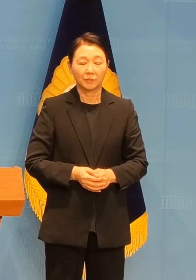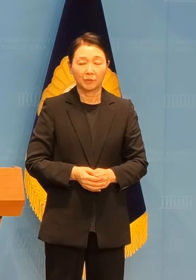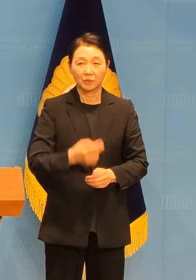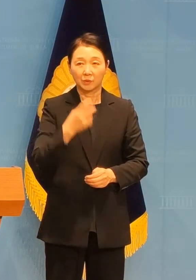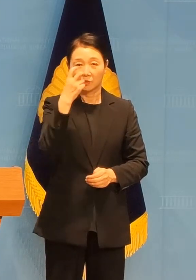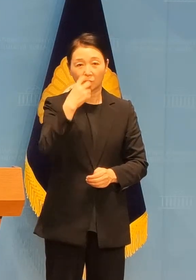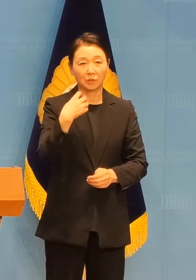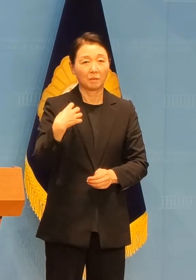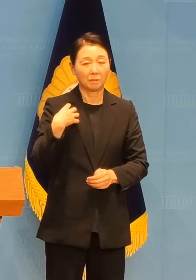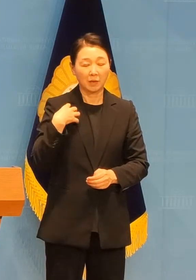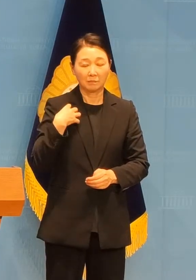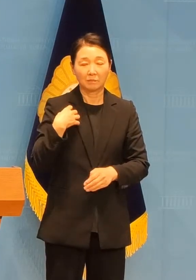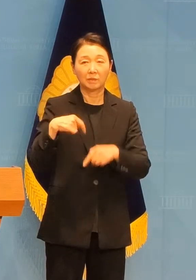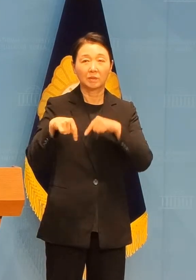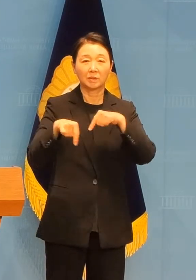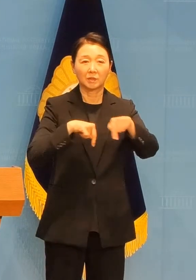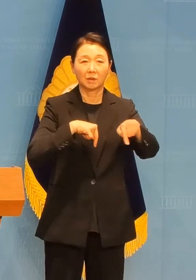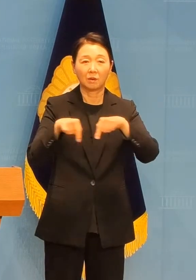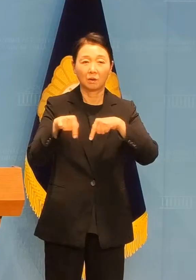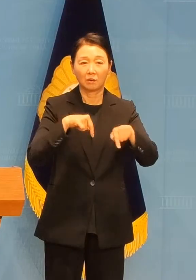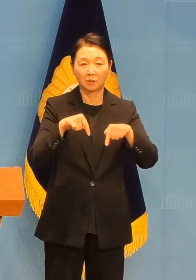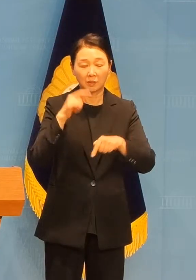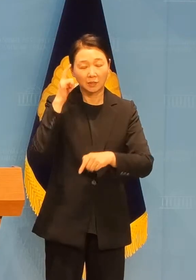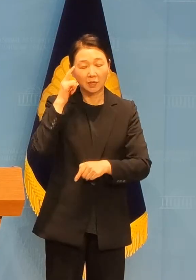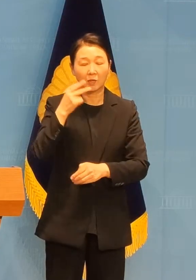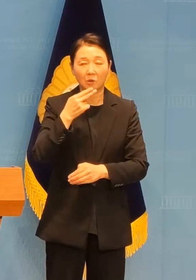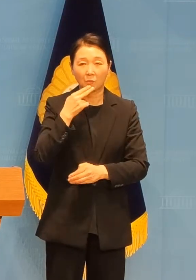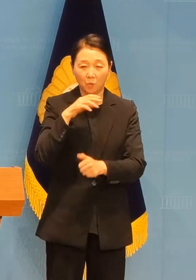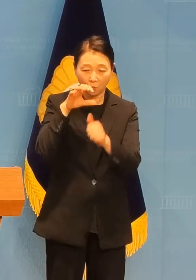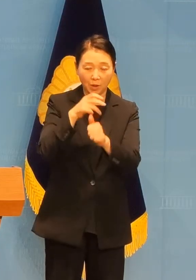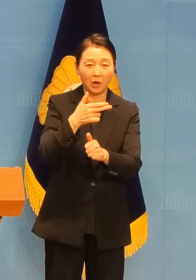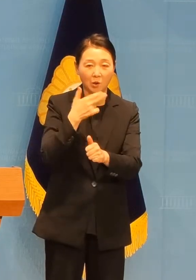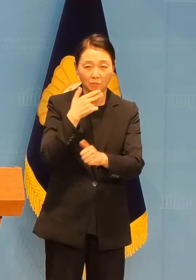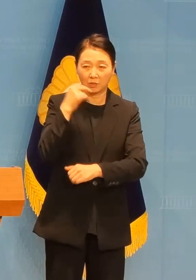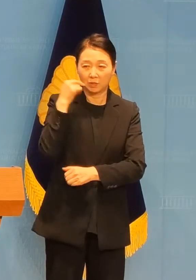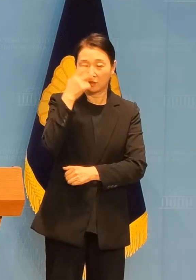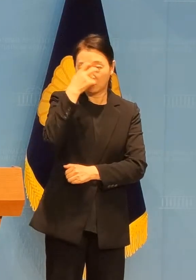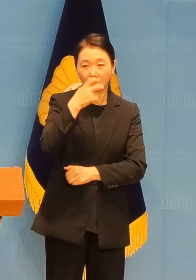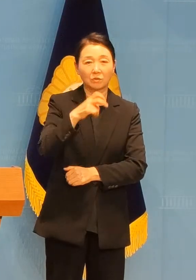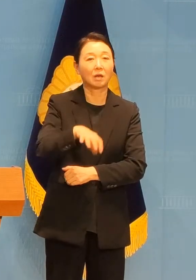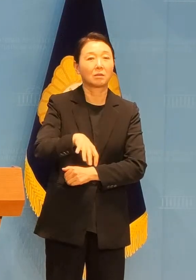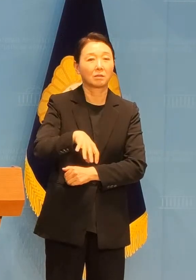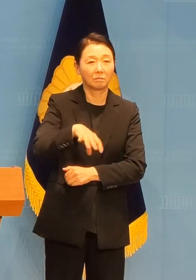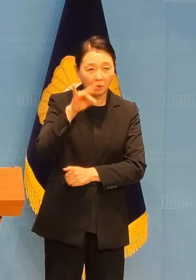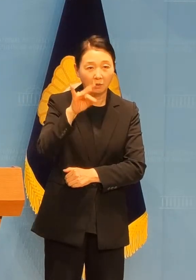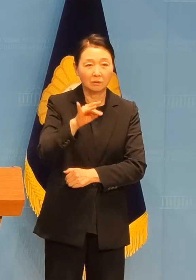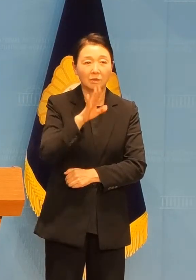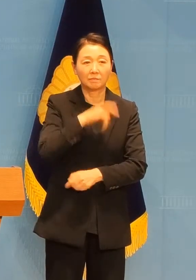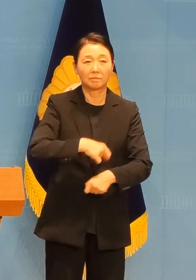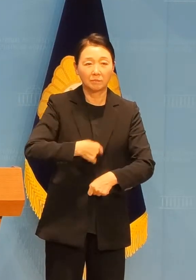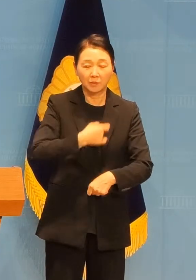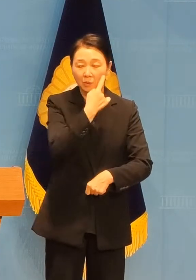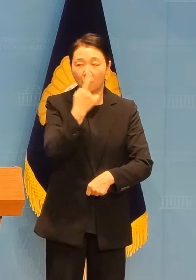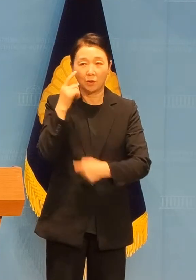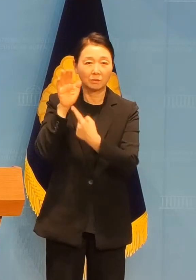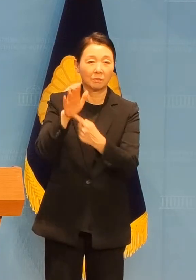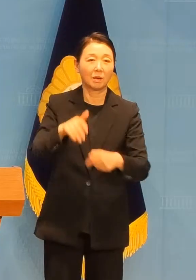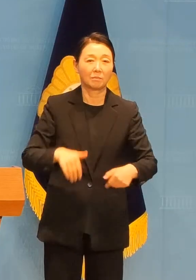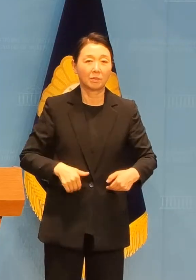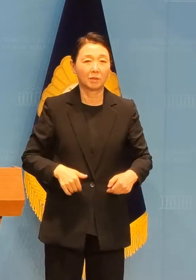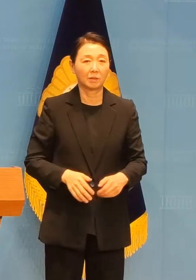수사당국은 정치적 고려나 외압 없이 철저한 수사를 통해 진상을 명명백백히 밝혀야